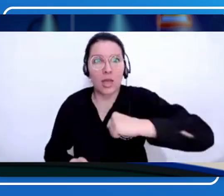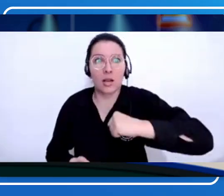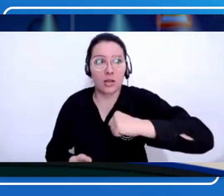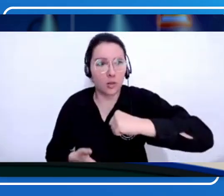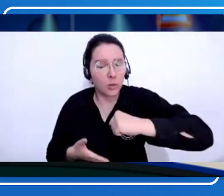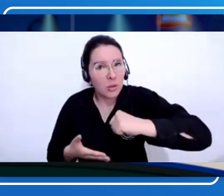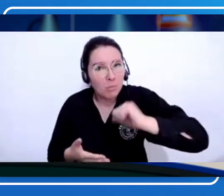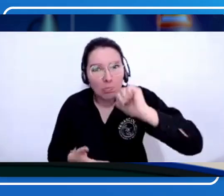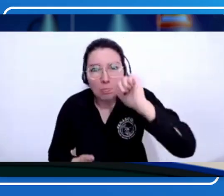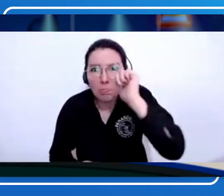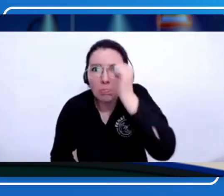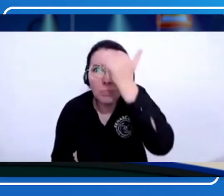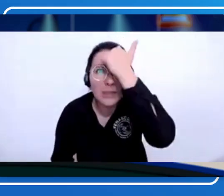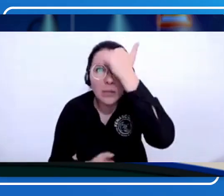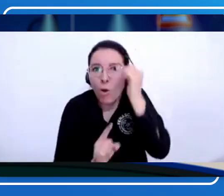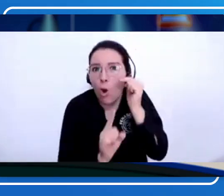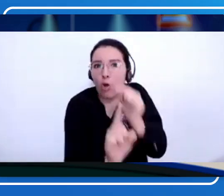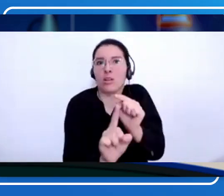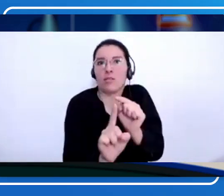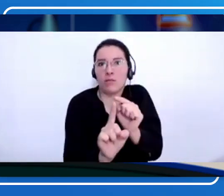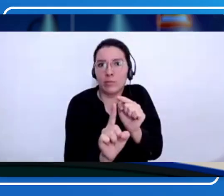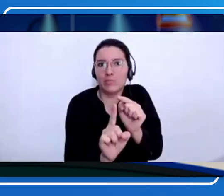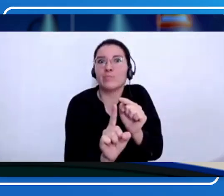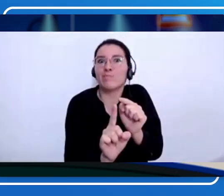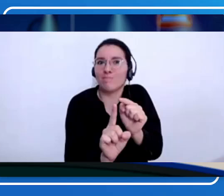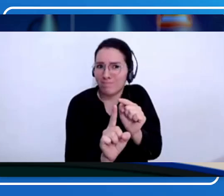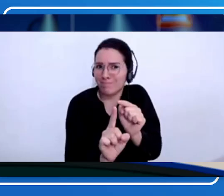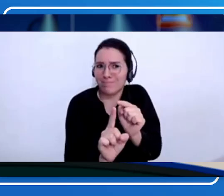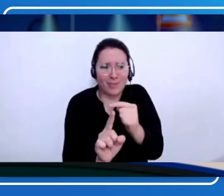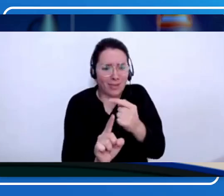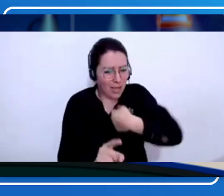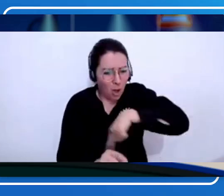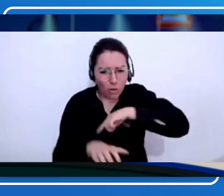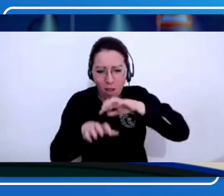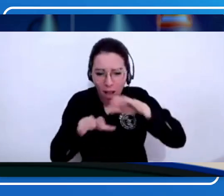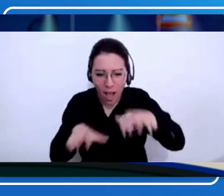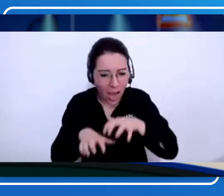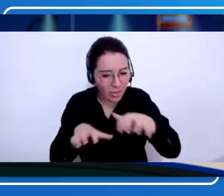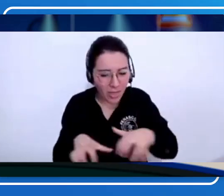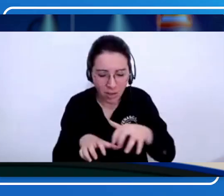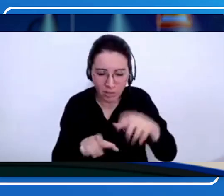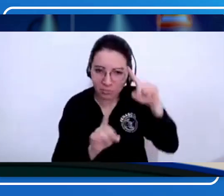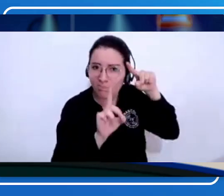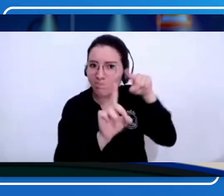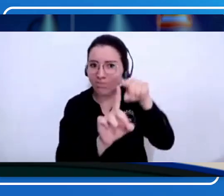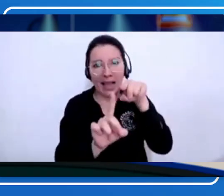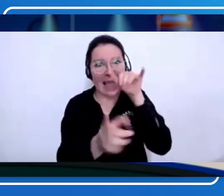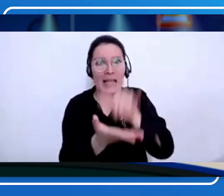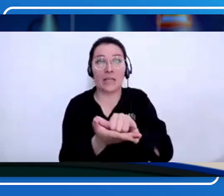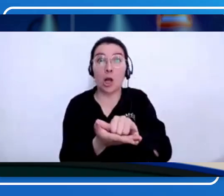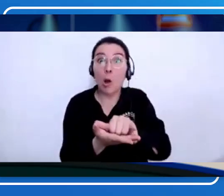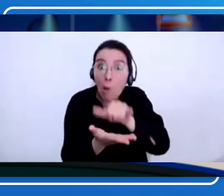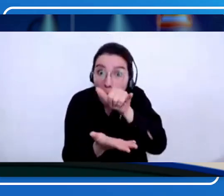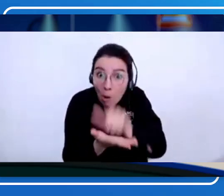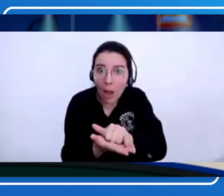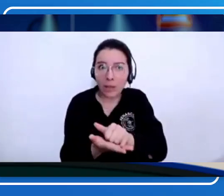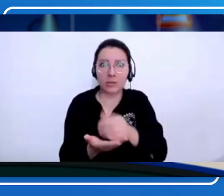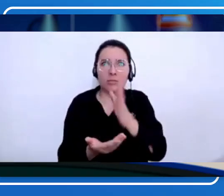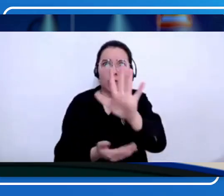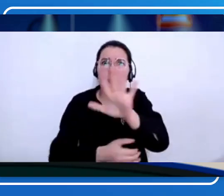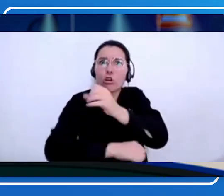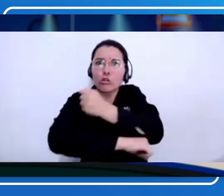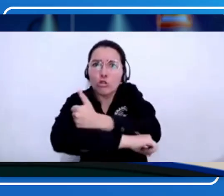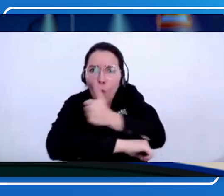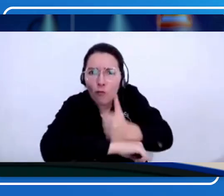nuestro principal propósito en cada una de las acciones que realizamos. Y por ello, no solamente en SUA, sino en